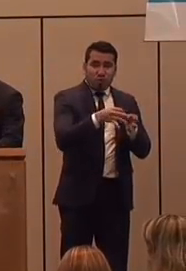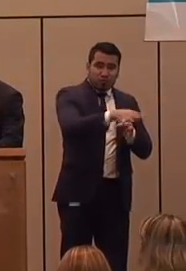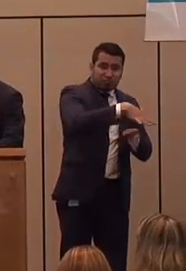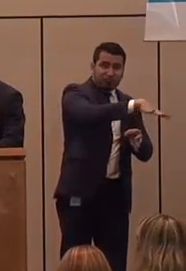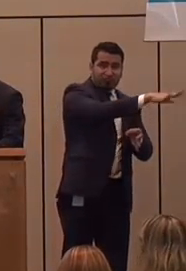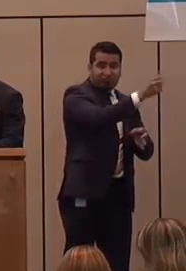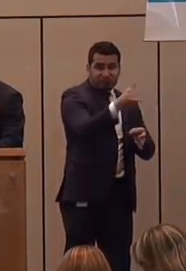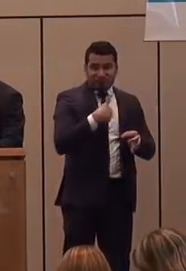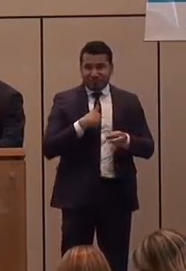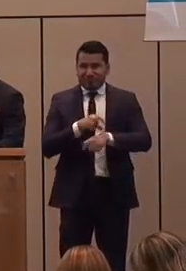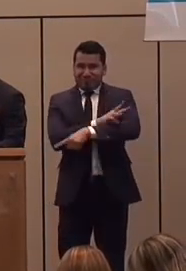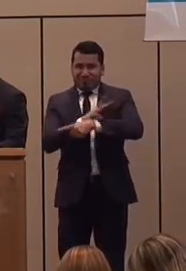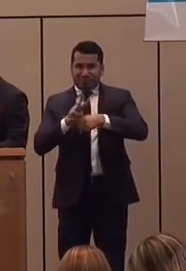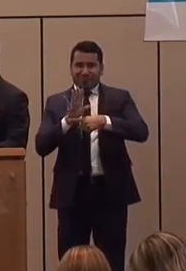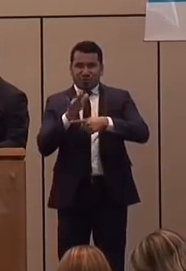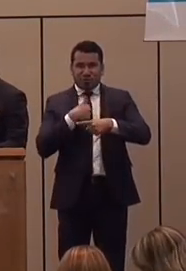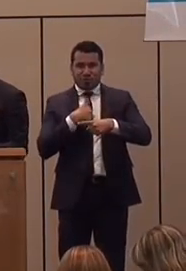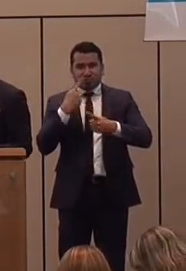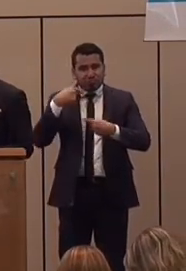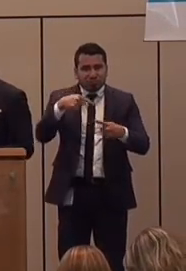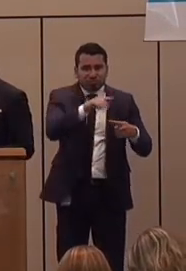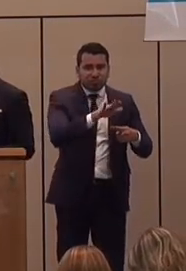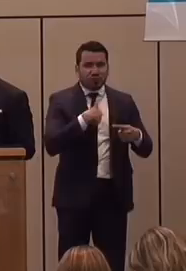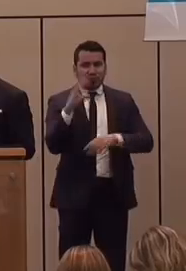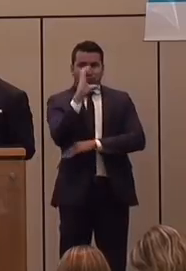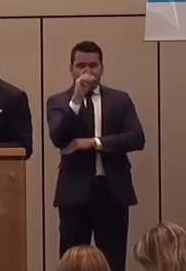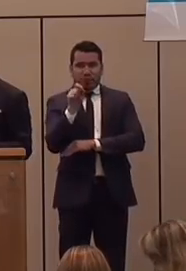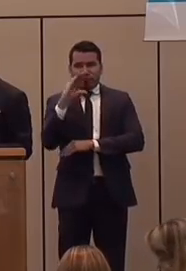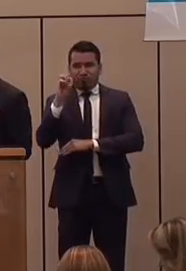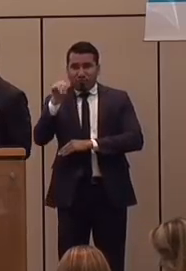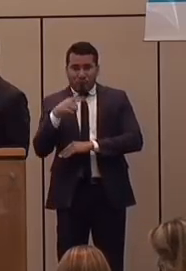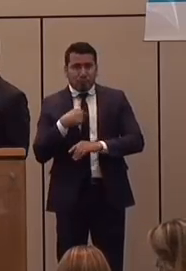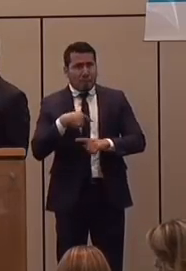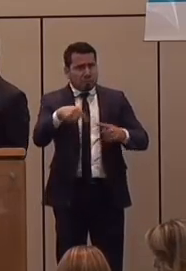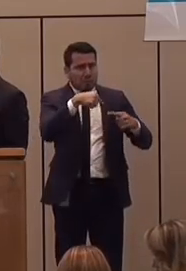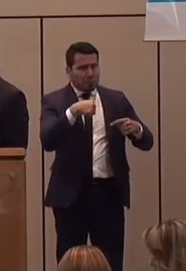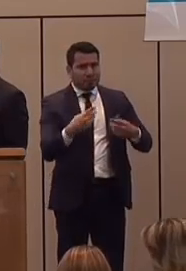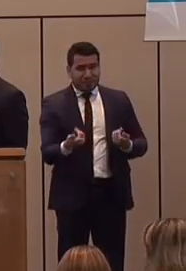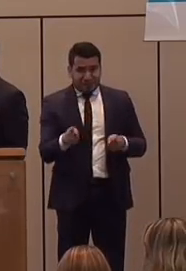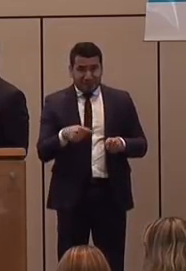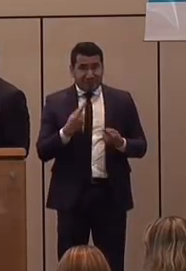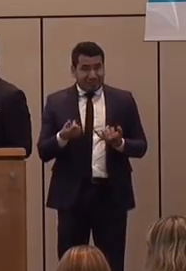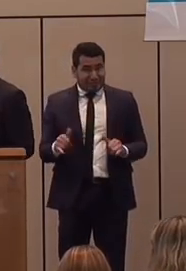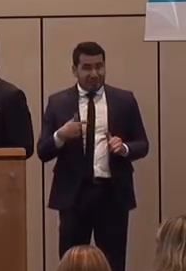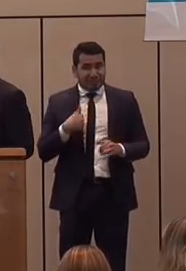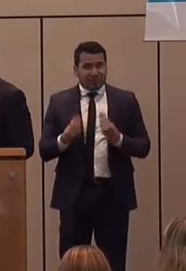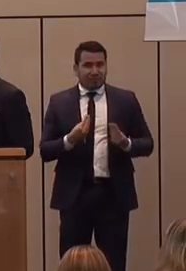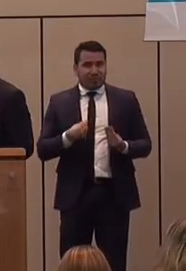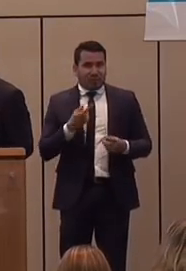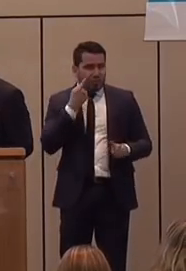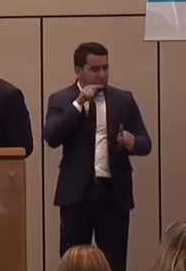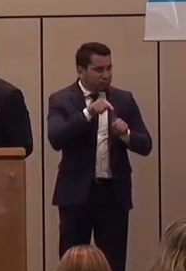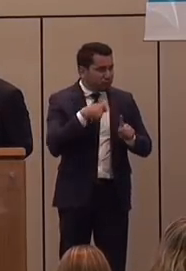recorre colombia puntocom vamos a tener también rutas que van a ser temáticas por ejemplo vamos a estar trabajando la ruta the beast y